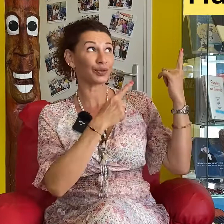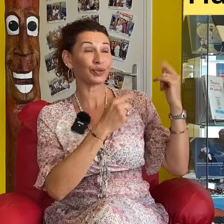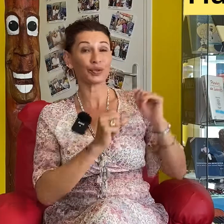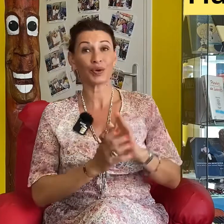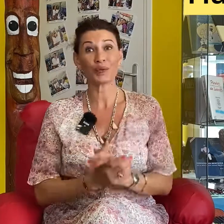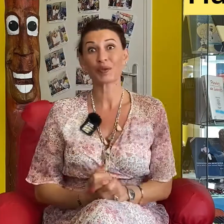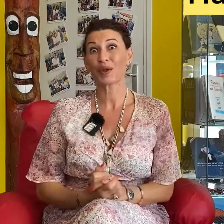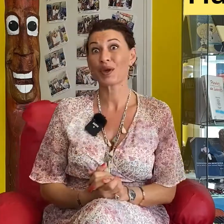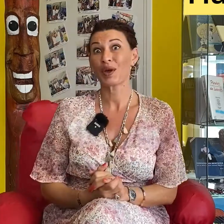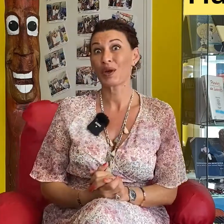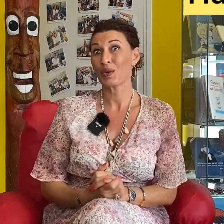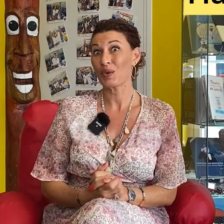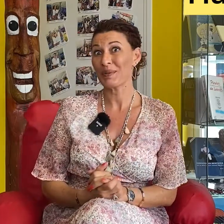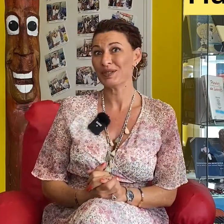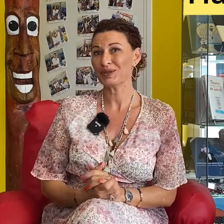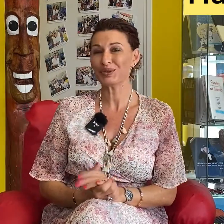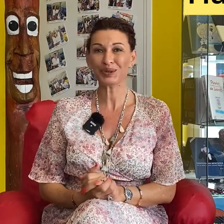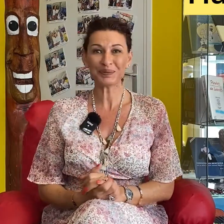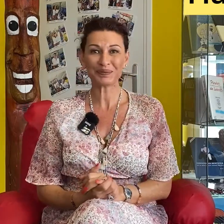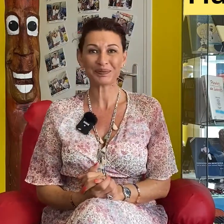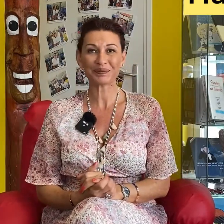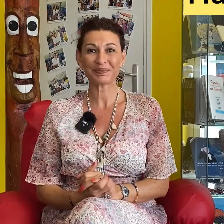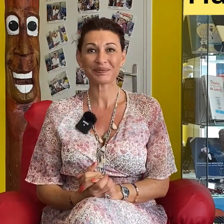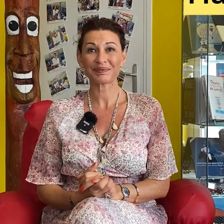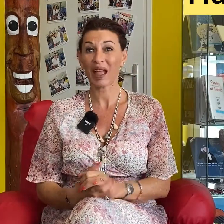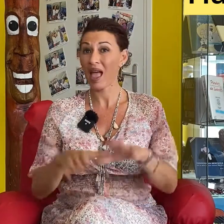construction, où habites-tu?